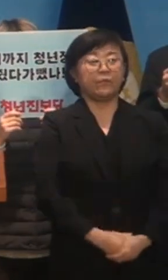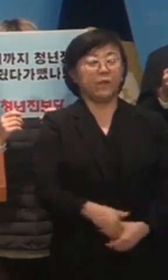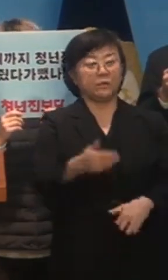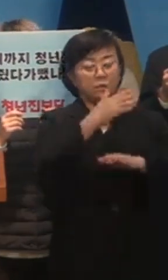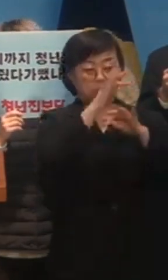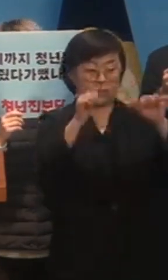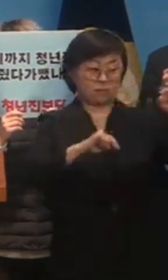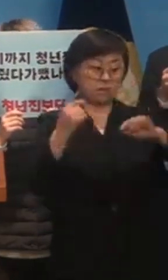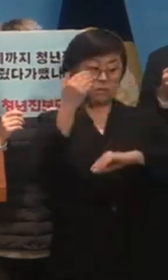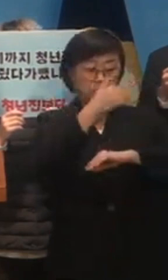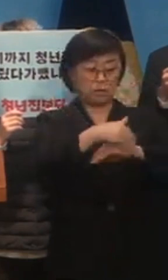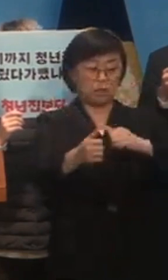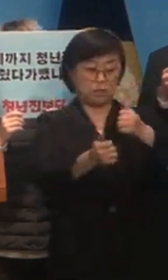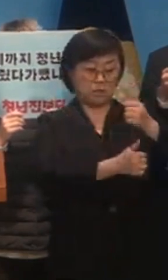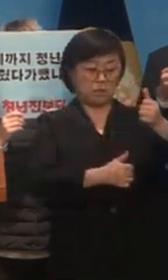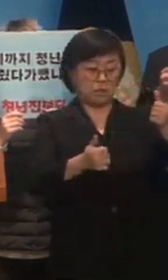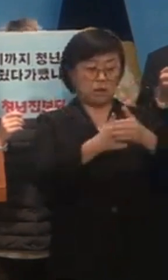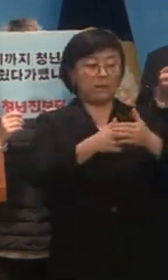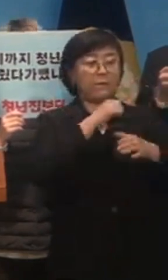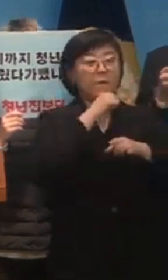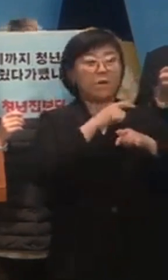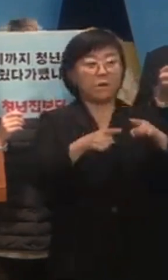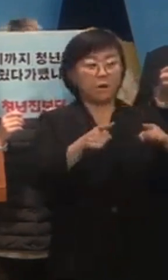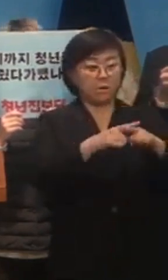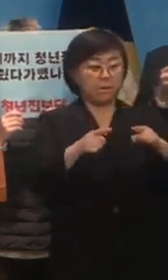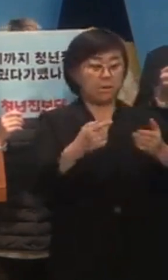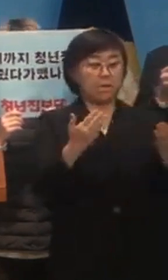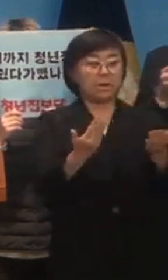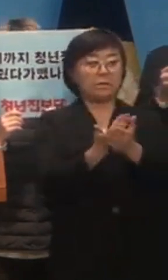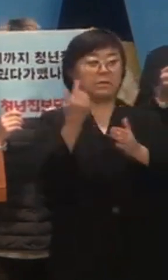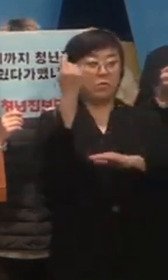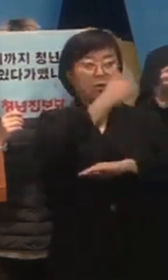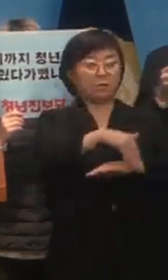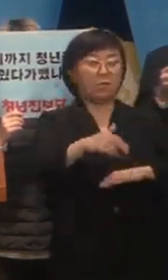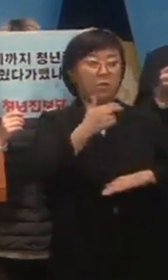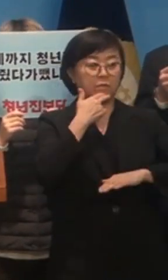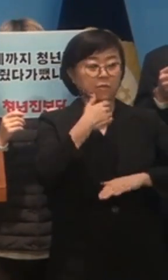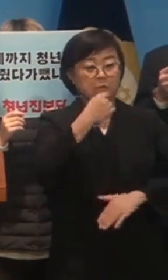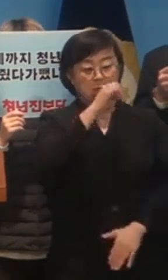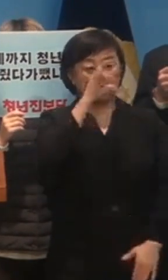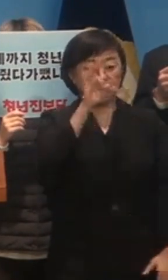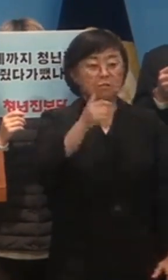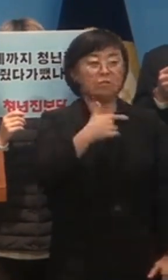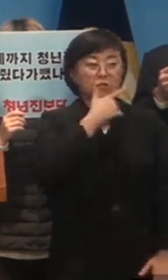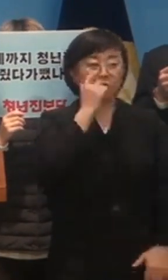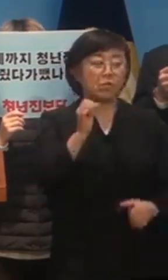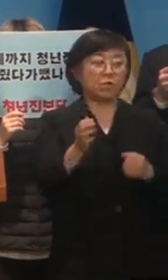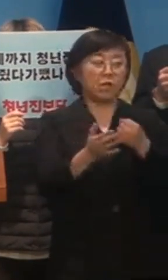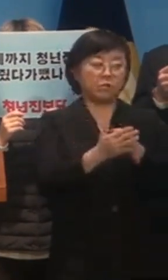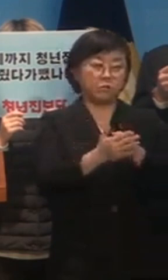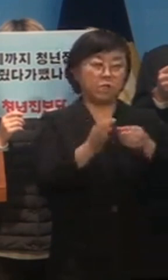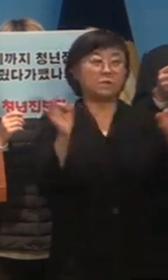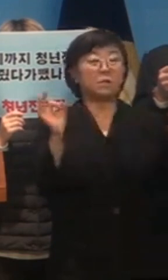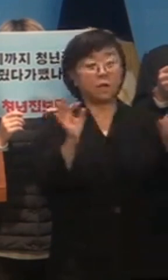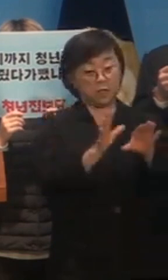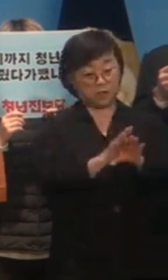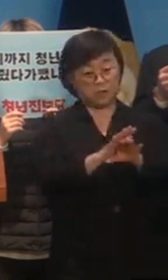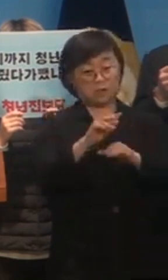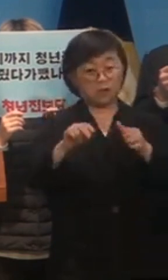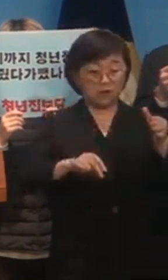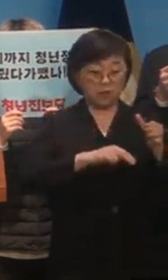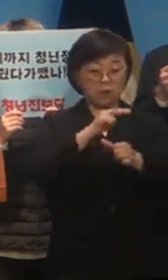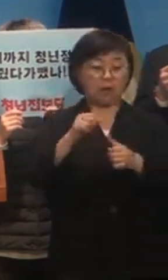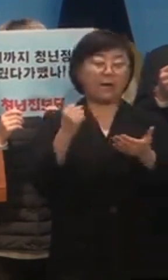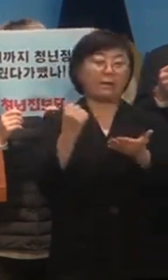청년 정책이 제대로 된 평가도 발전 계획도 없이 예산이 부족하다는 이유로 허망하게 사라지는